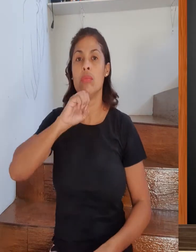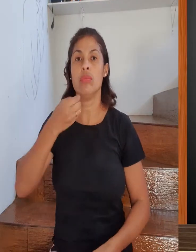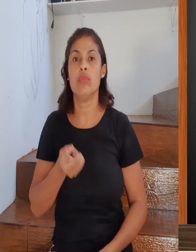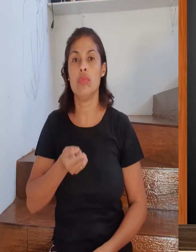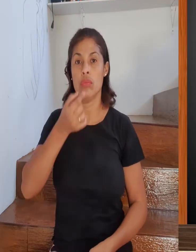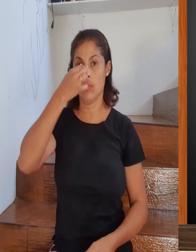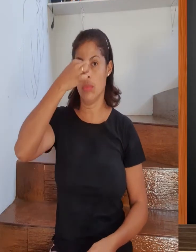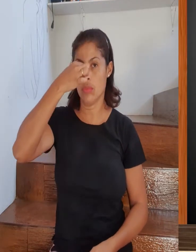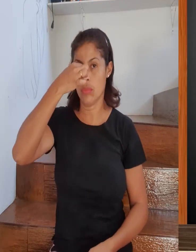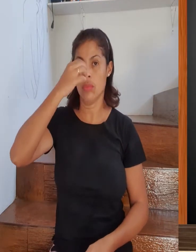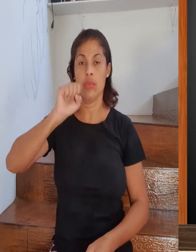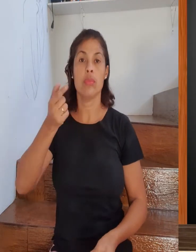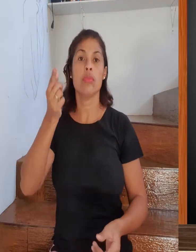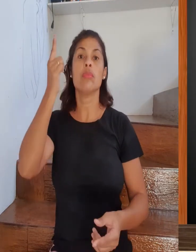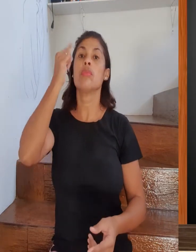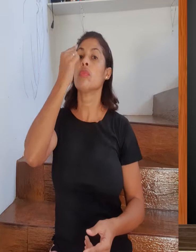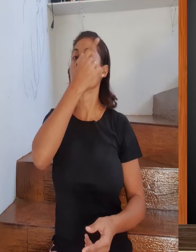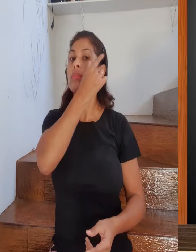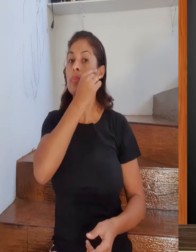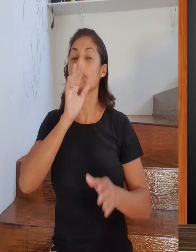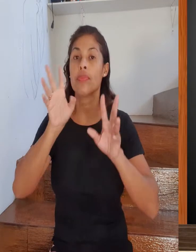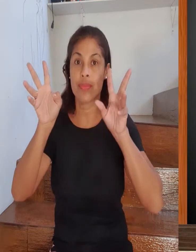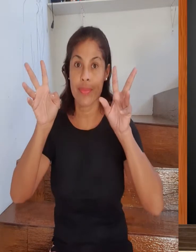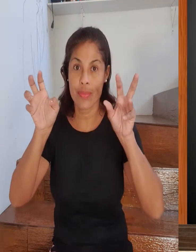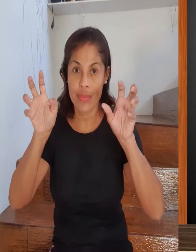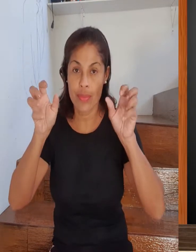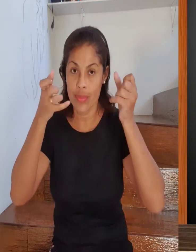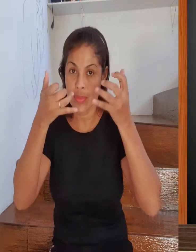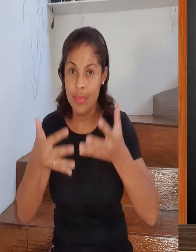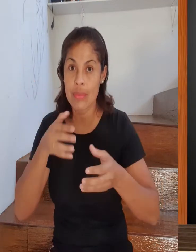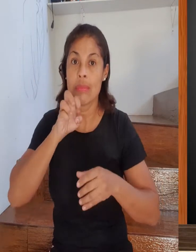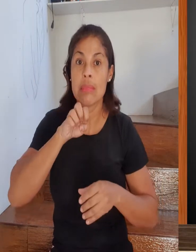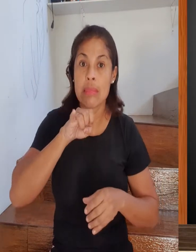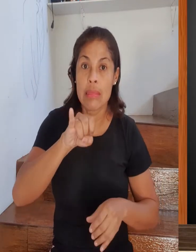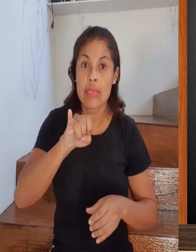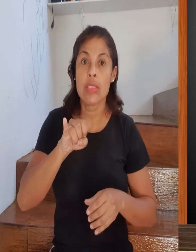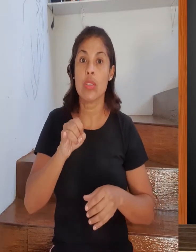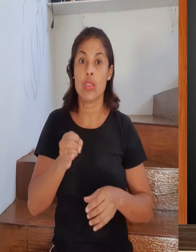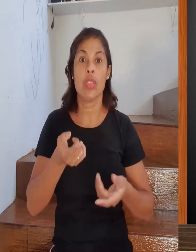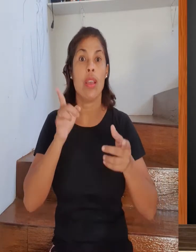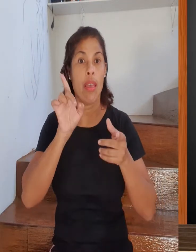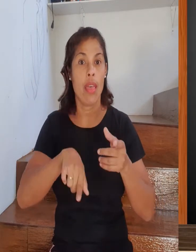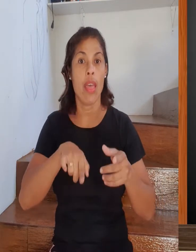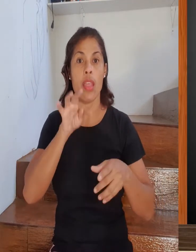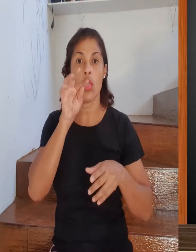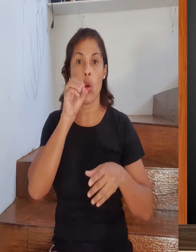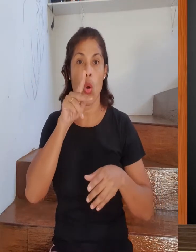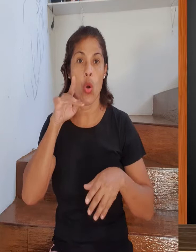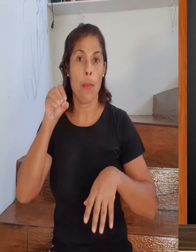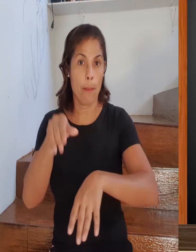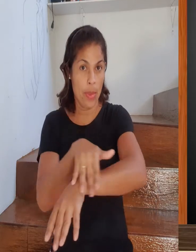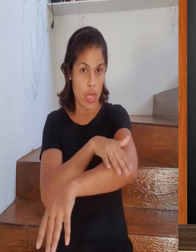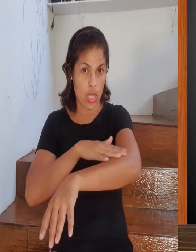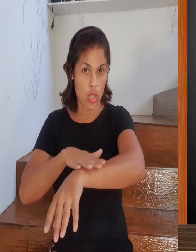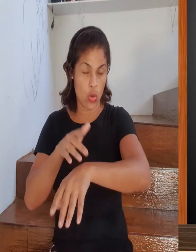otorrinolaringológicos e oftalmológicos. Aqui eu abro um parênteses para dizer que quando administramos um medicamento de uso